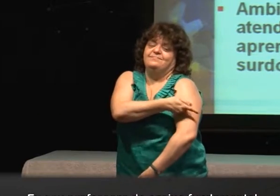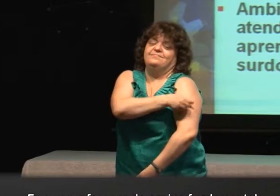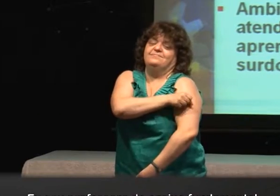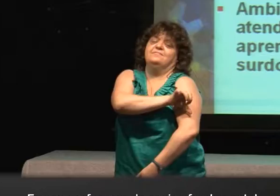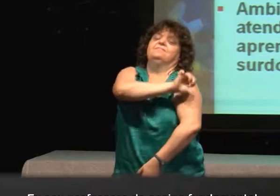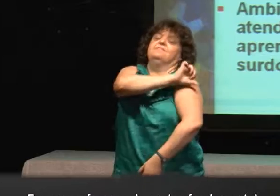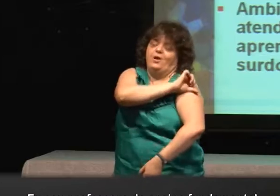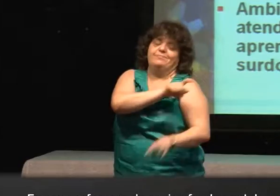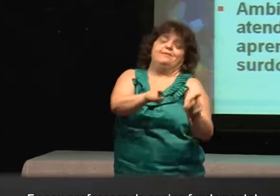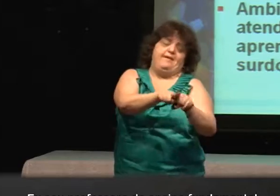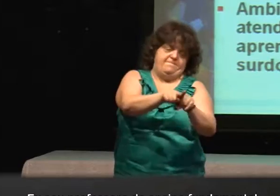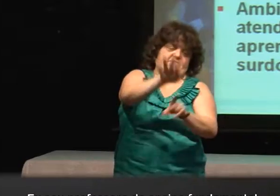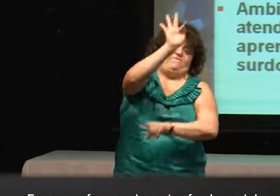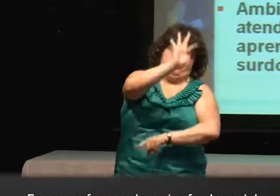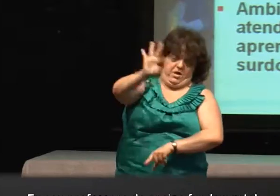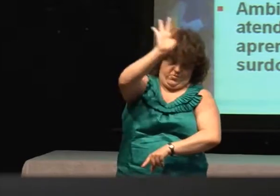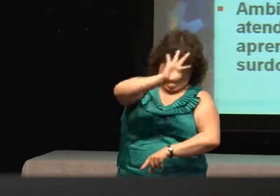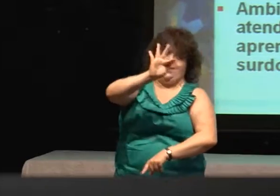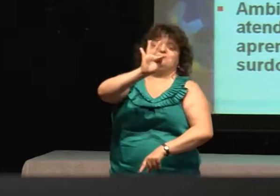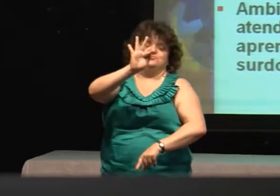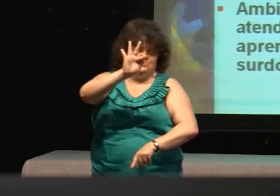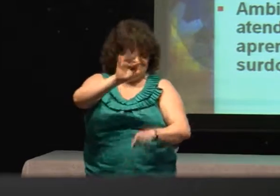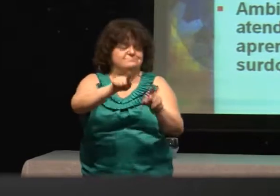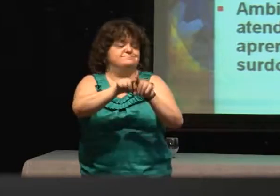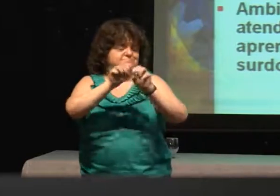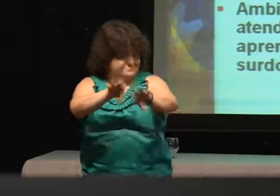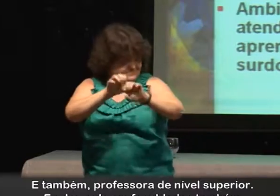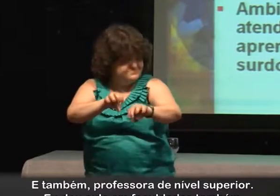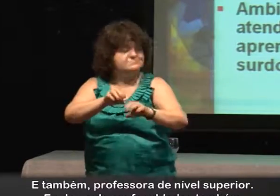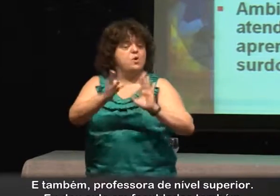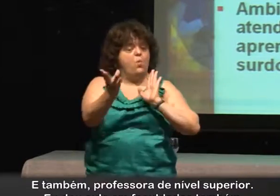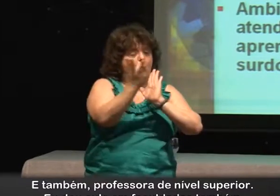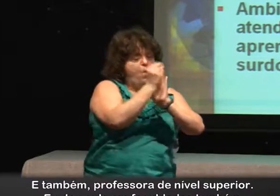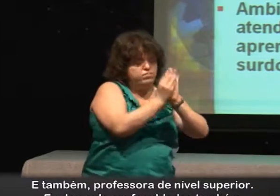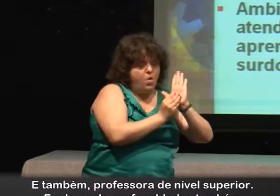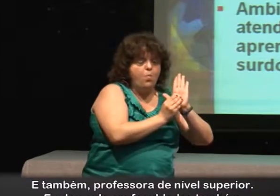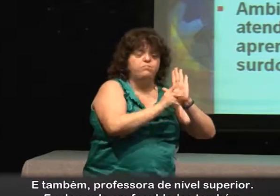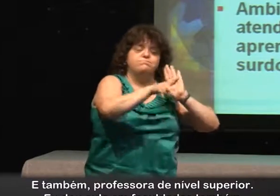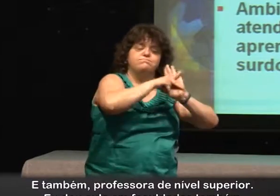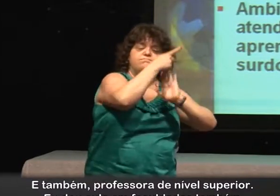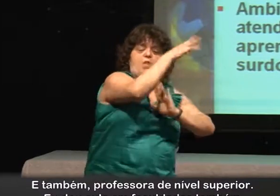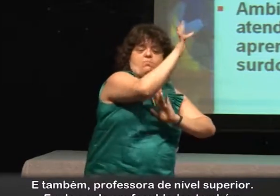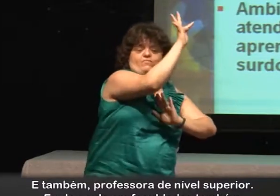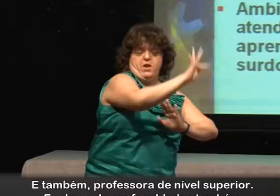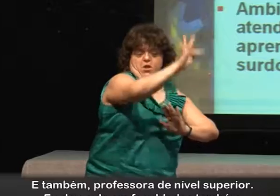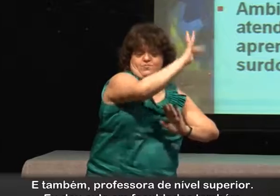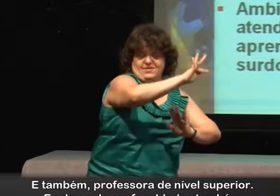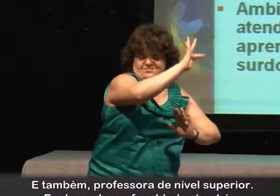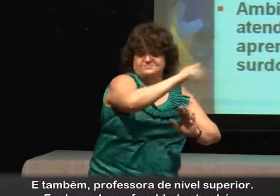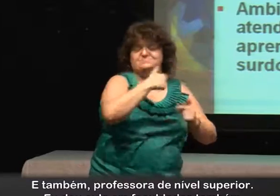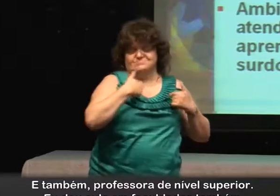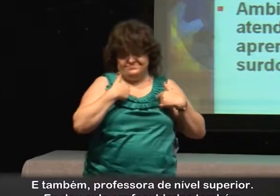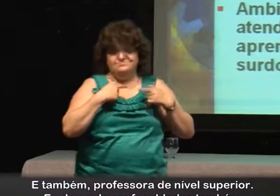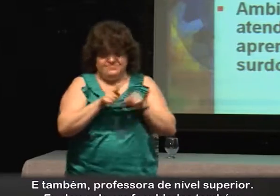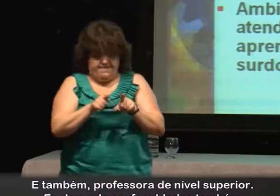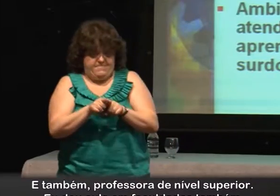do ensino fundamental. E também professora de nível superior. Eu dou aula em